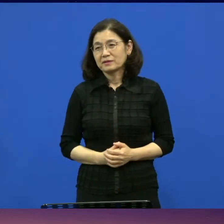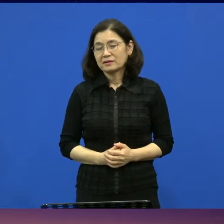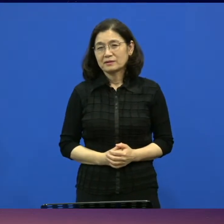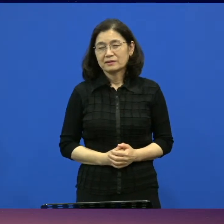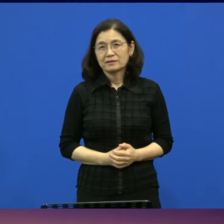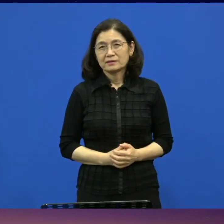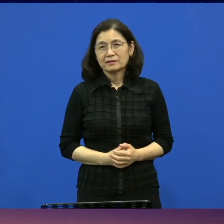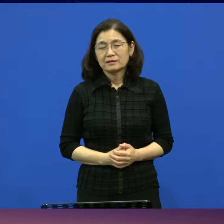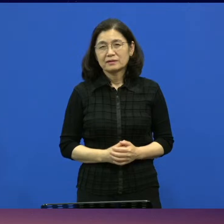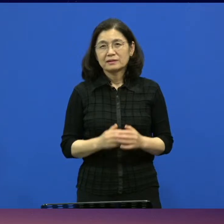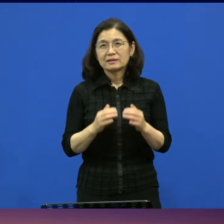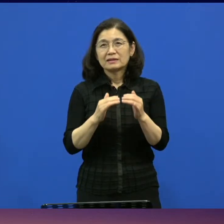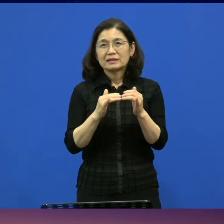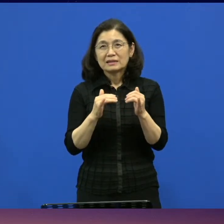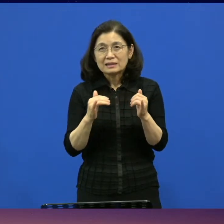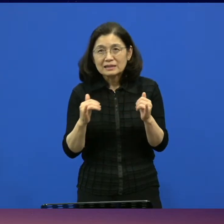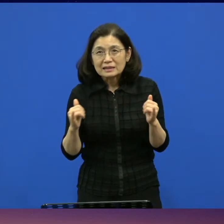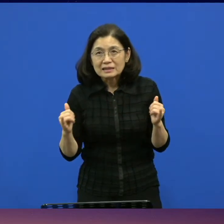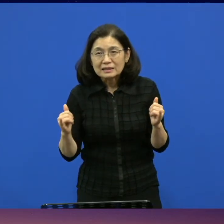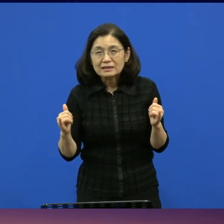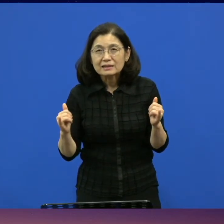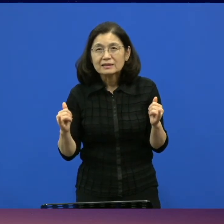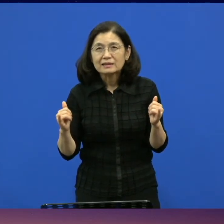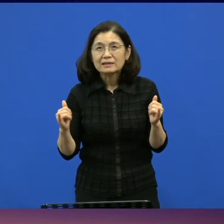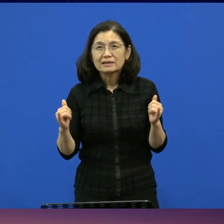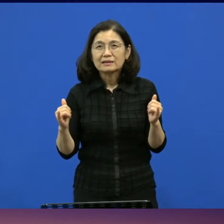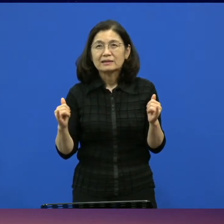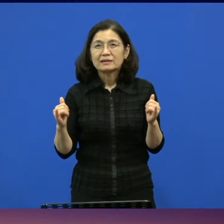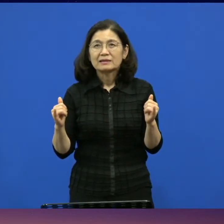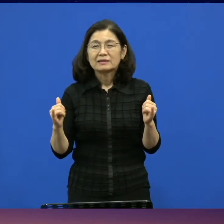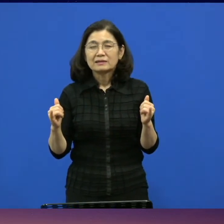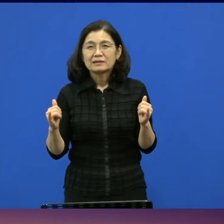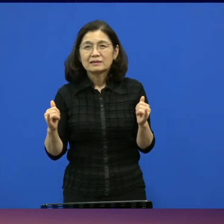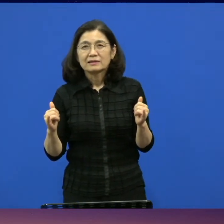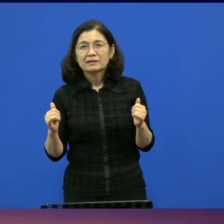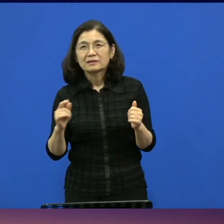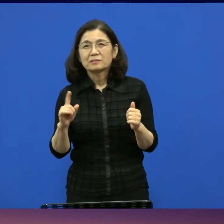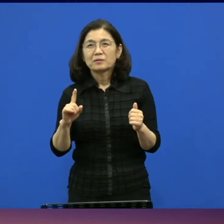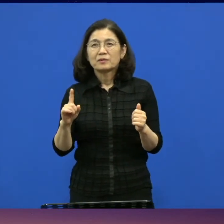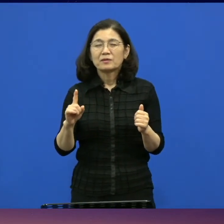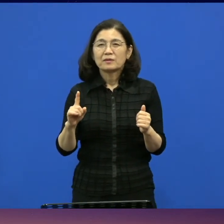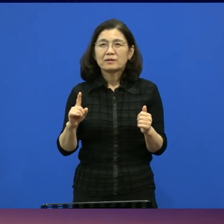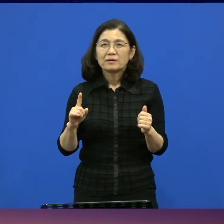그래서 여러분, 인간이 하는 게임이 뭐예요? 전부 다 더 높이에요. 더 높이.